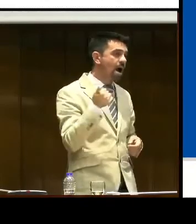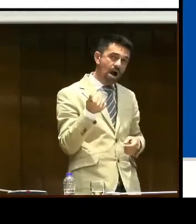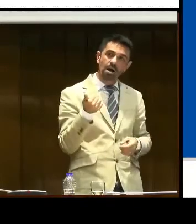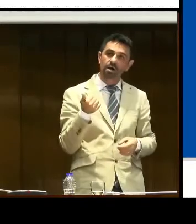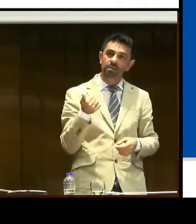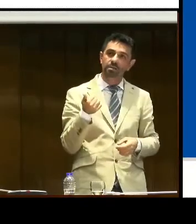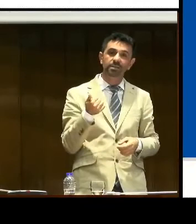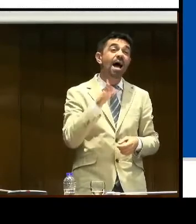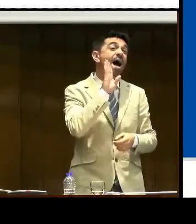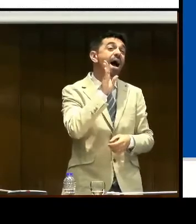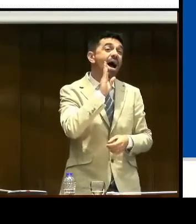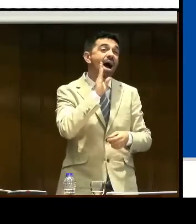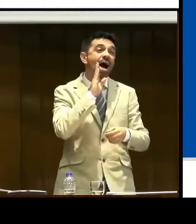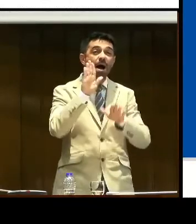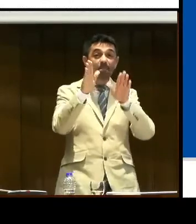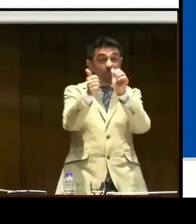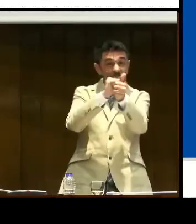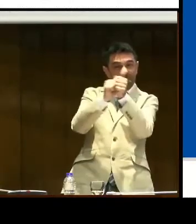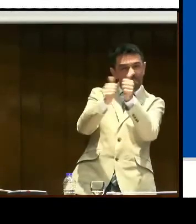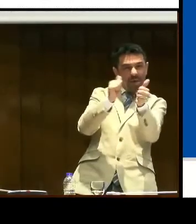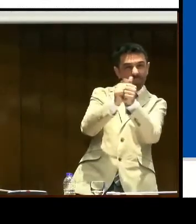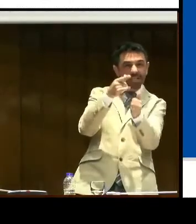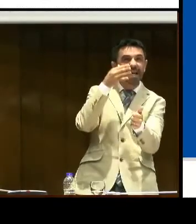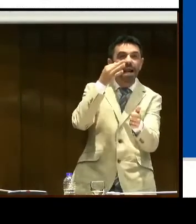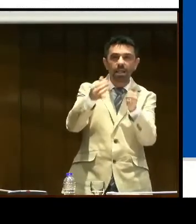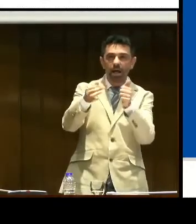Reduce esa mímesis de la que hablábamos al comienzo.